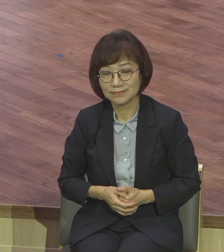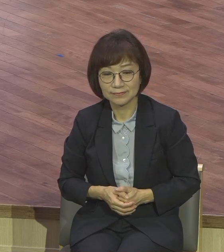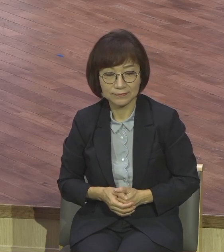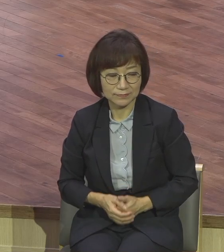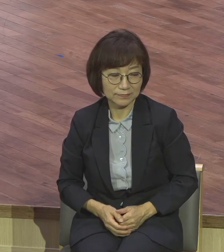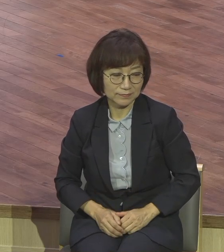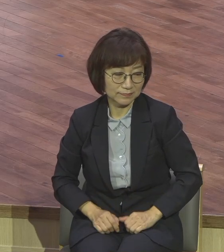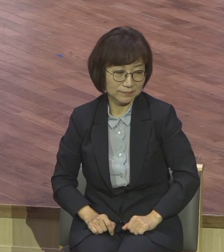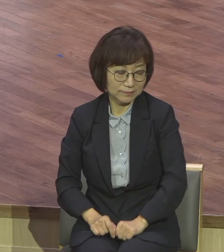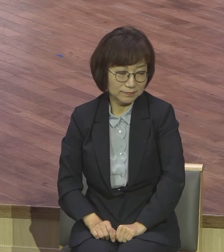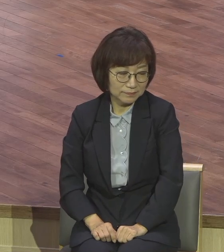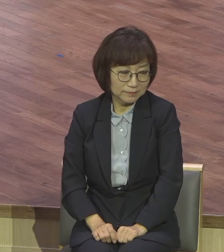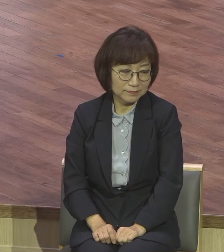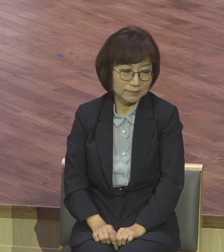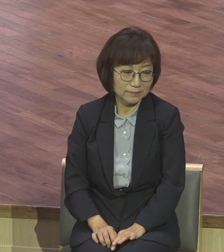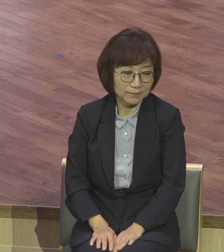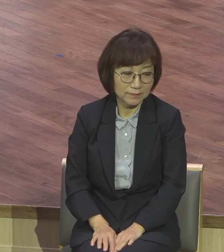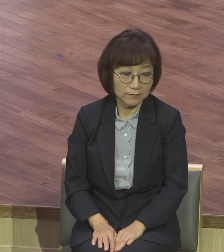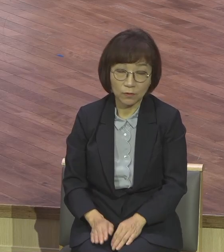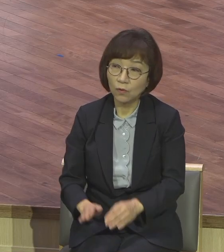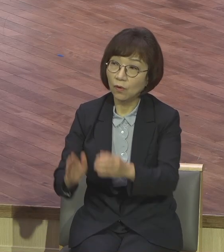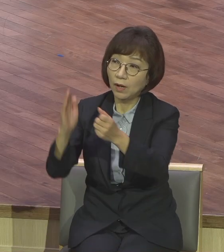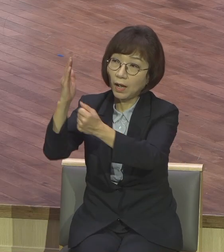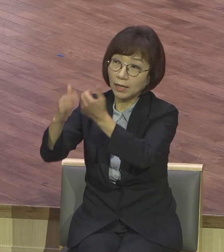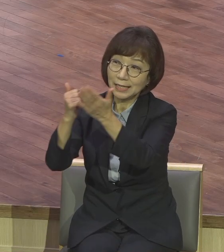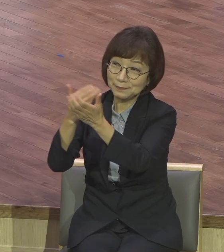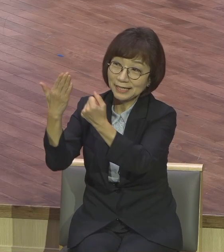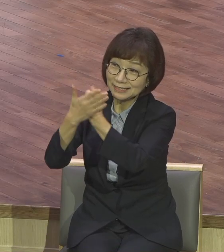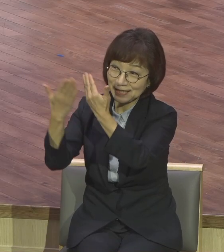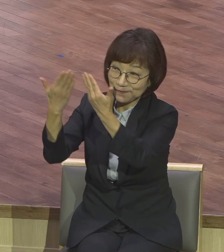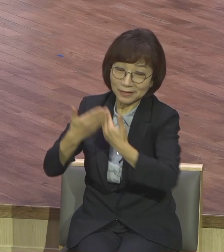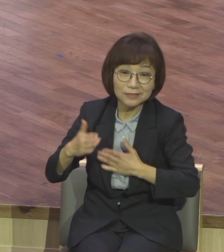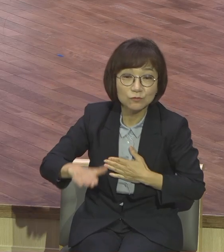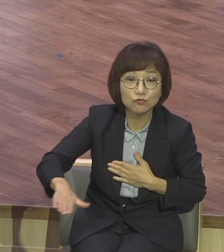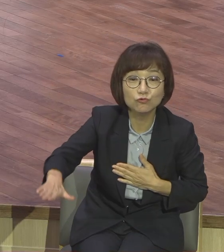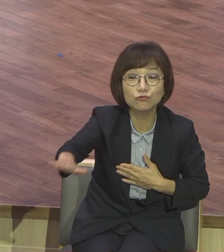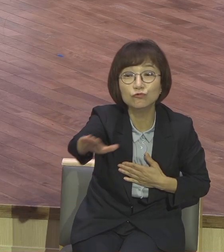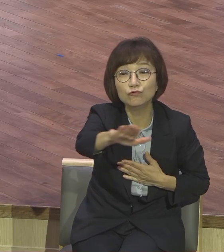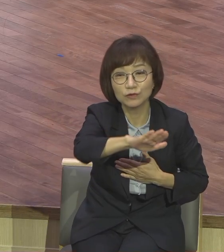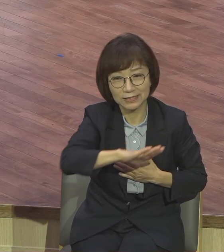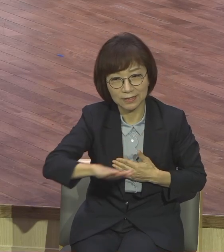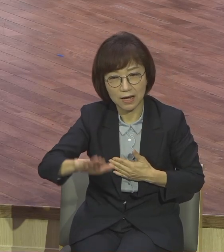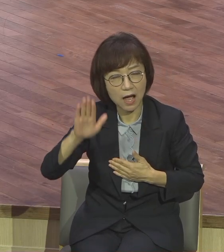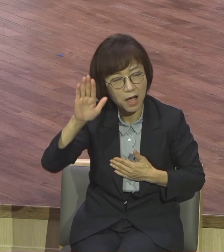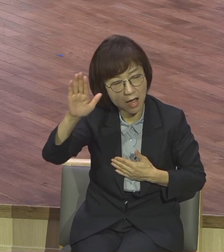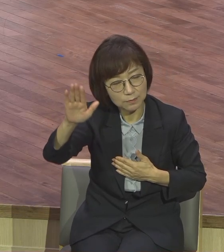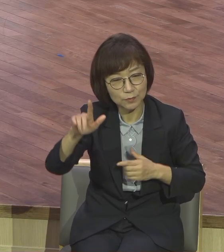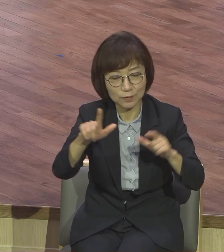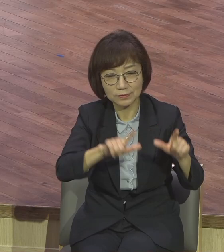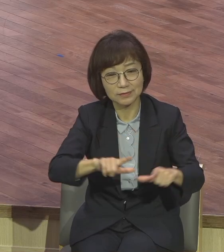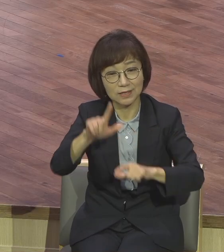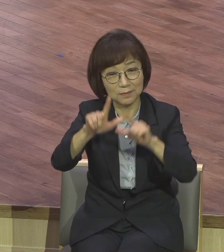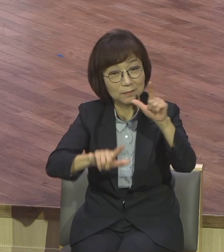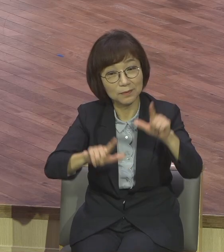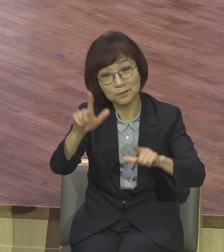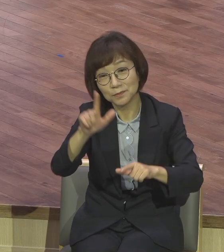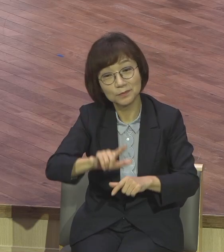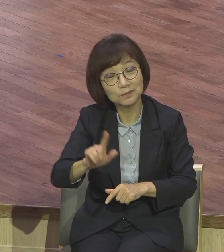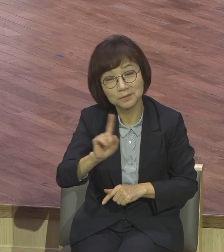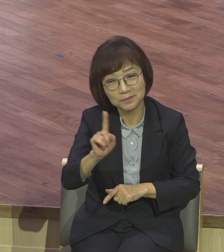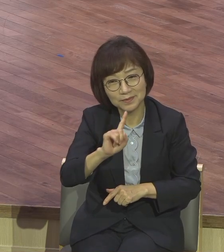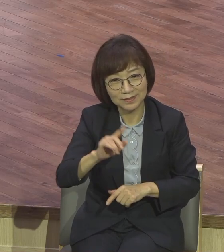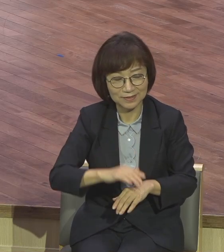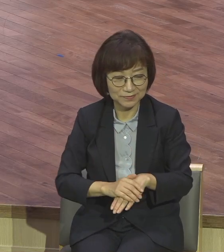자, 그렇다면 이렇게 하나님의 은혜를 체험한 우리는 어떠한 삶을 살아야 하는가?